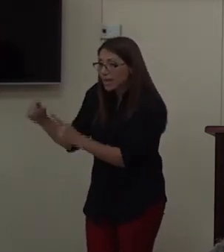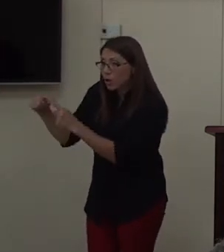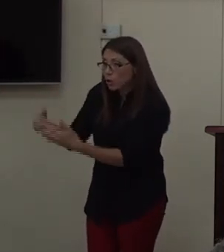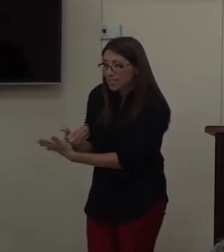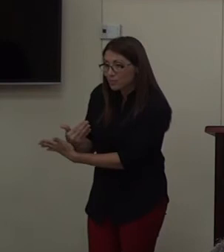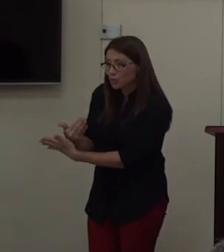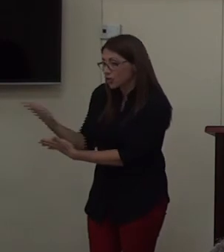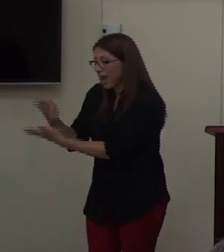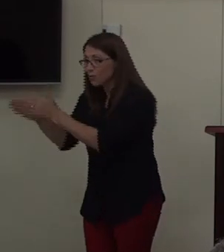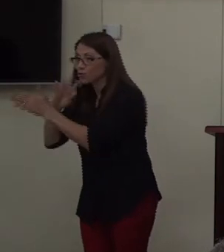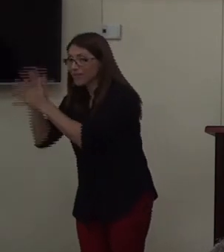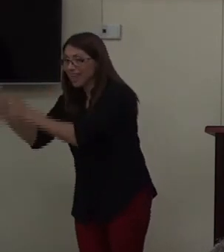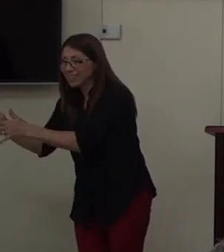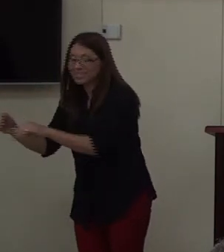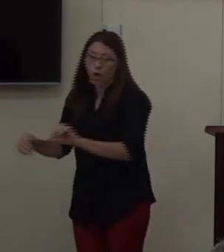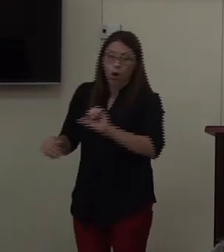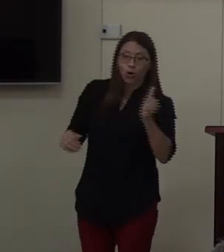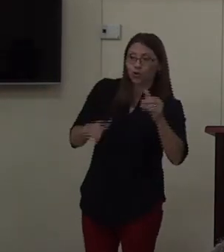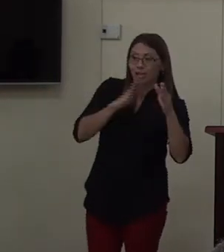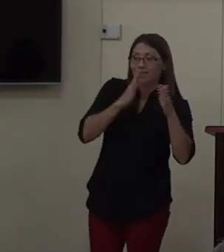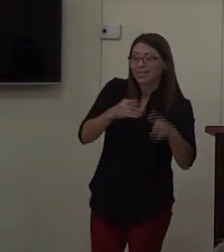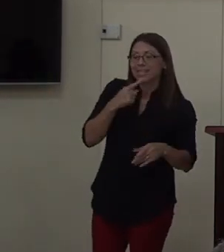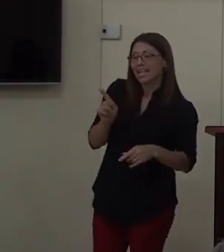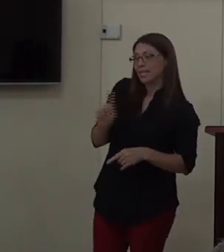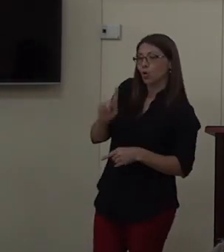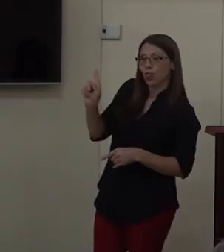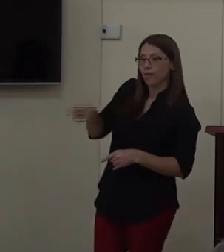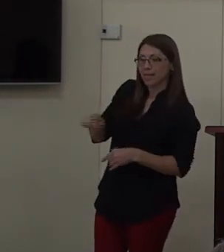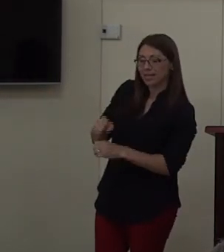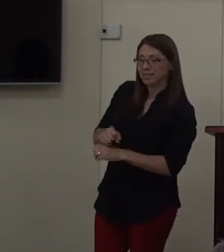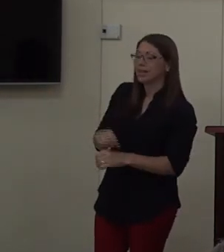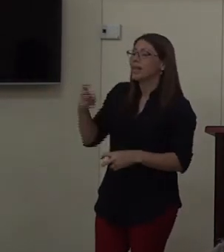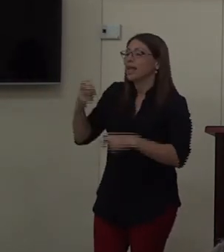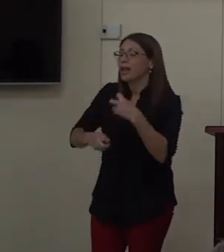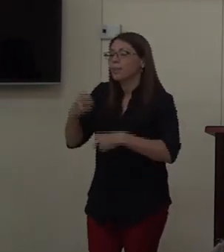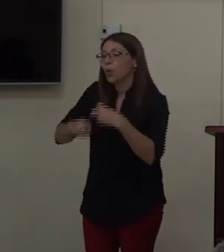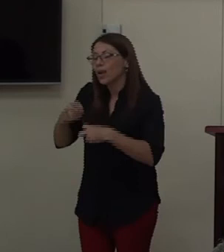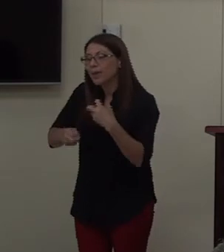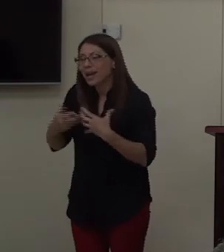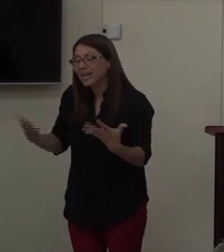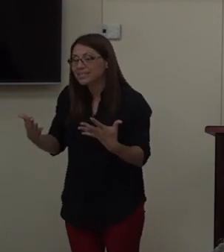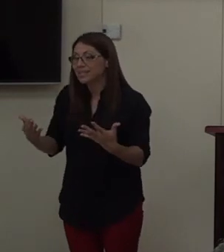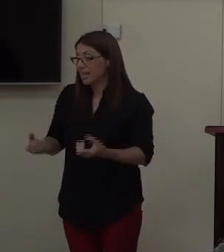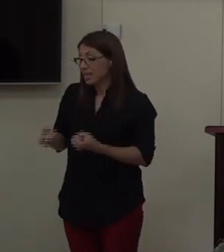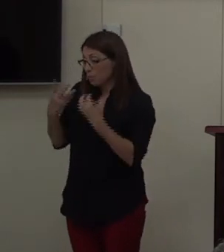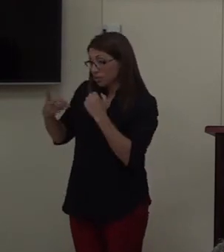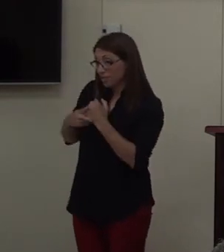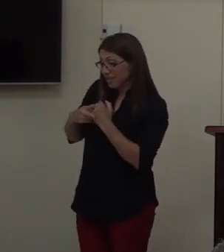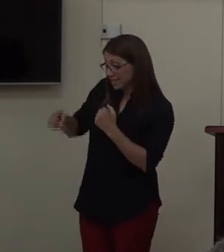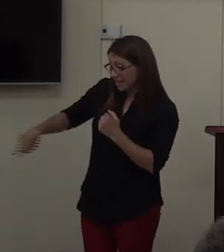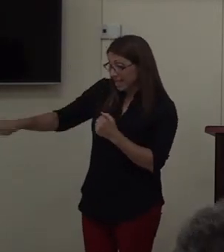otros que dicen que eso no debe hacerse, por ejemplo. Y el problema está en que muchas veces los que están en contra de la acuñación de